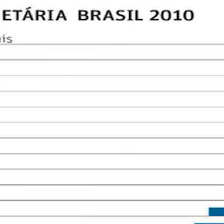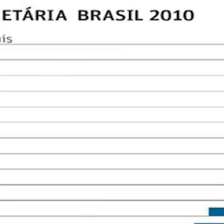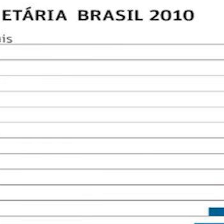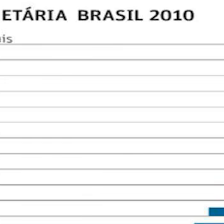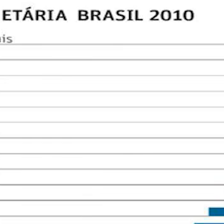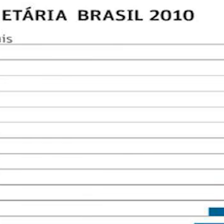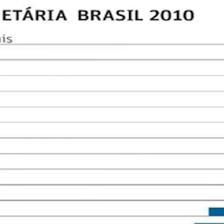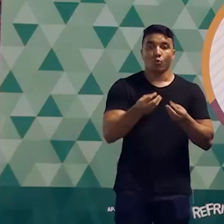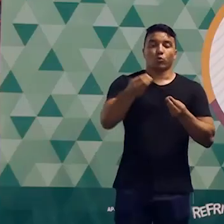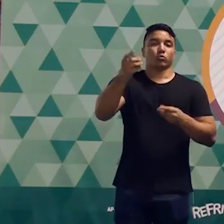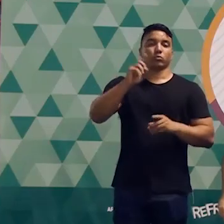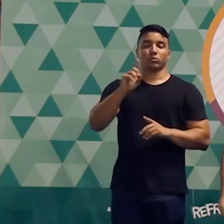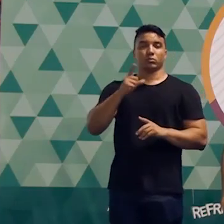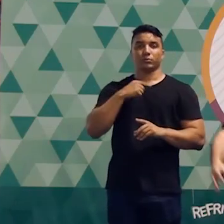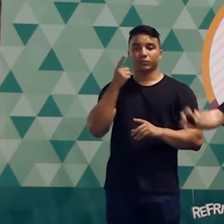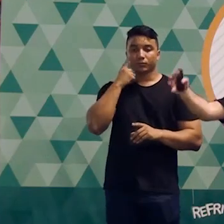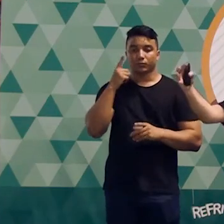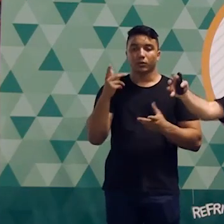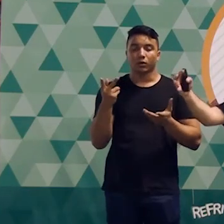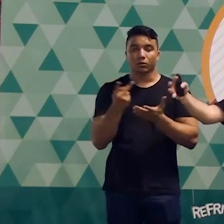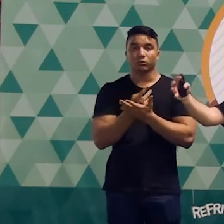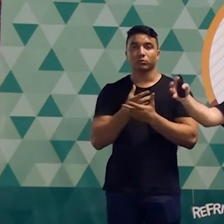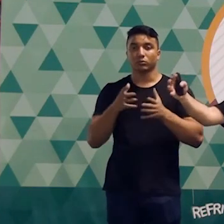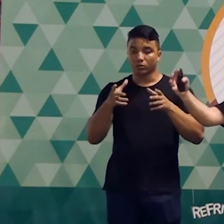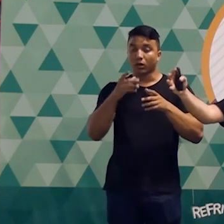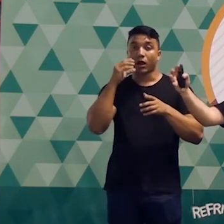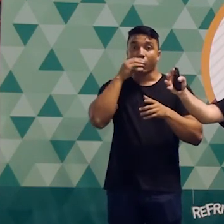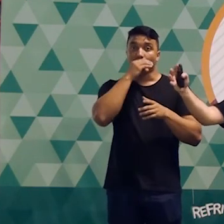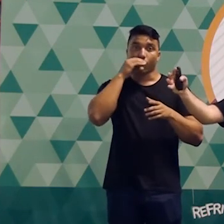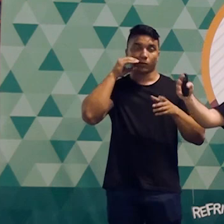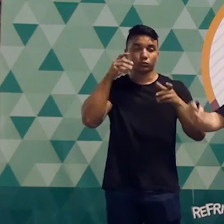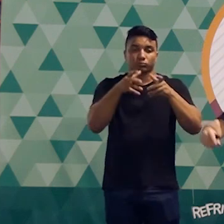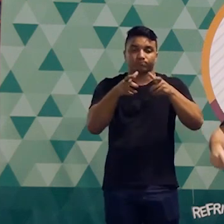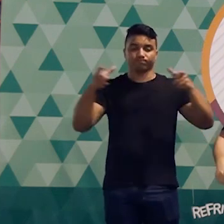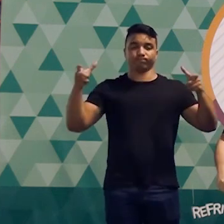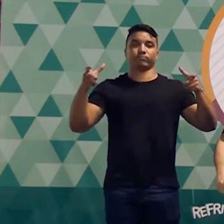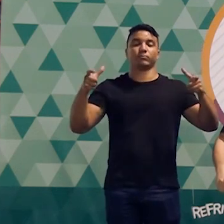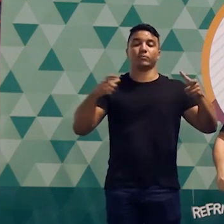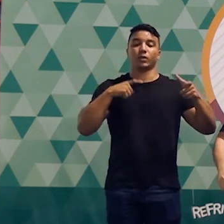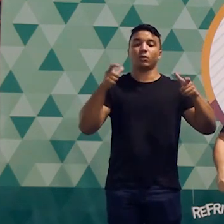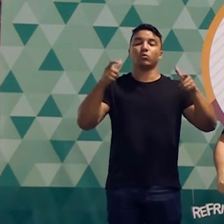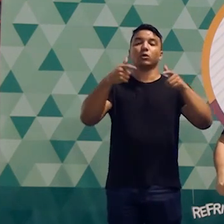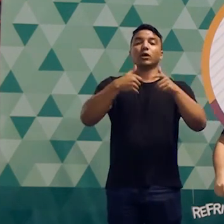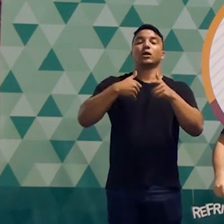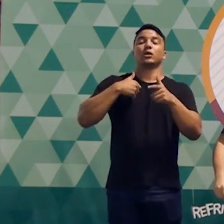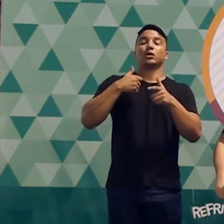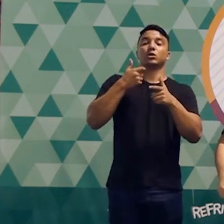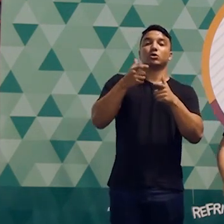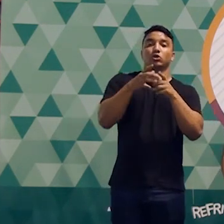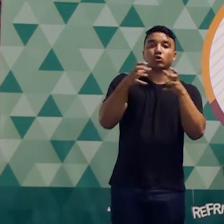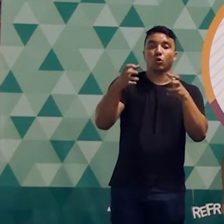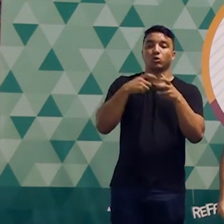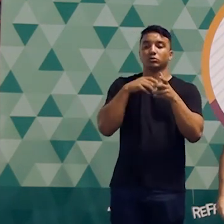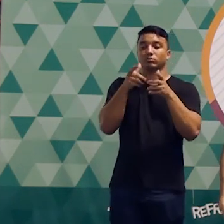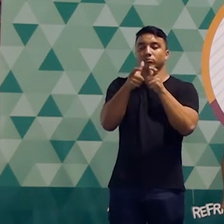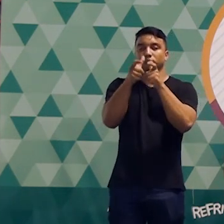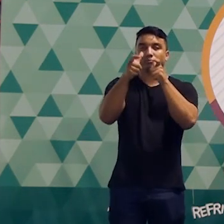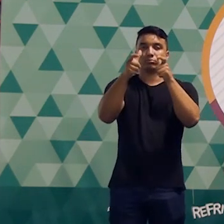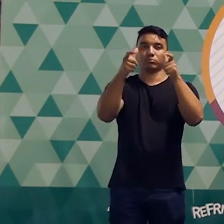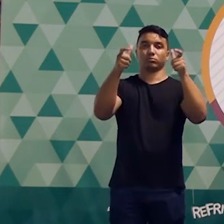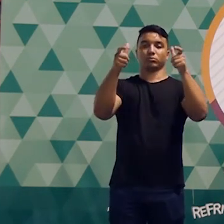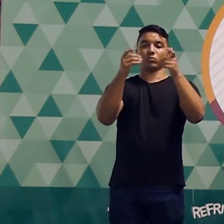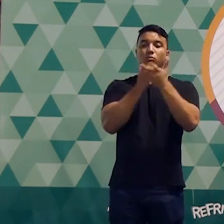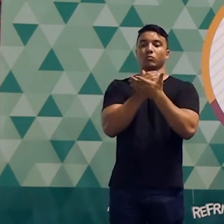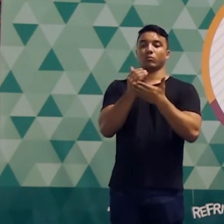natalidade, então menos jovens. Estamos tendo bastante adultos, que é uma coisa legal. E o número de idosos começou a crescer,